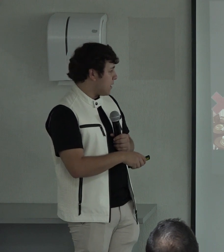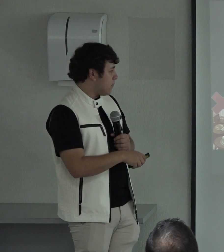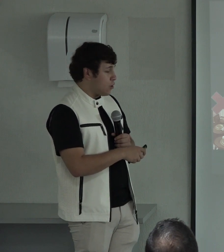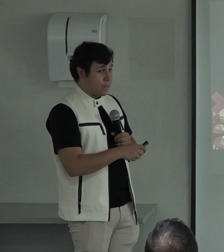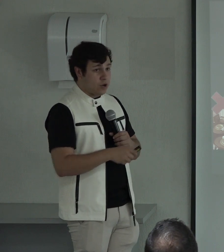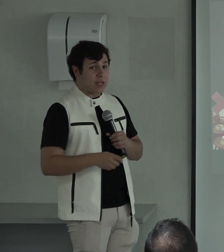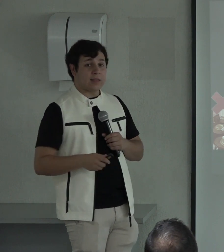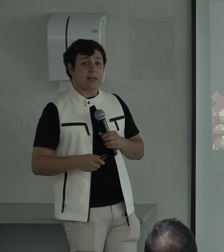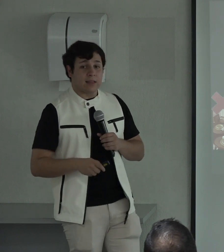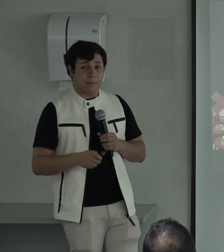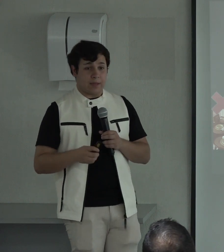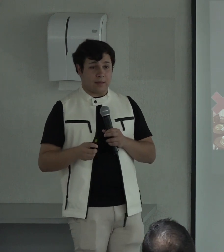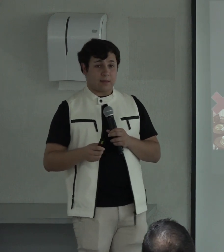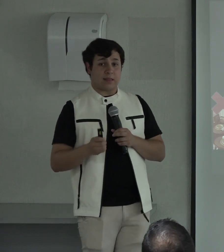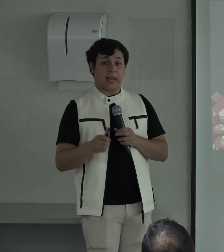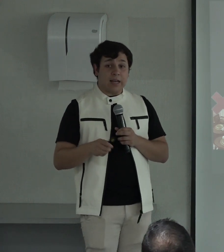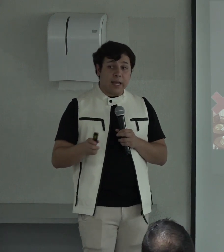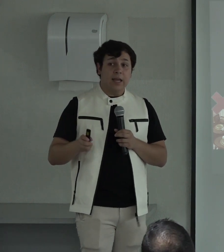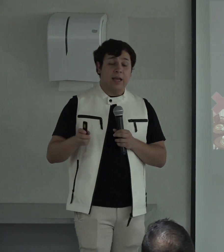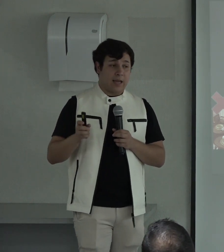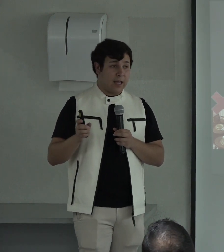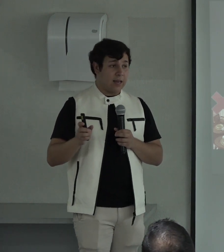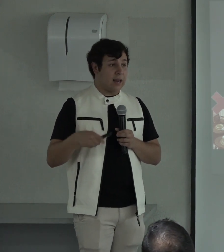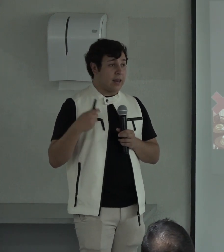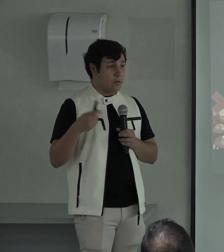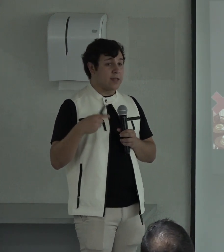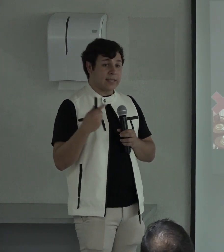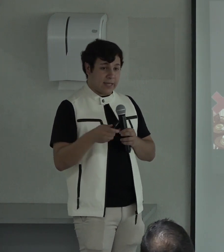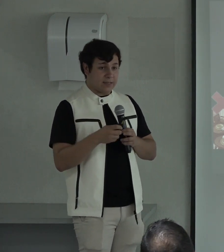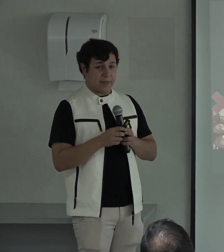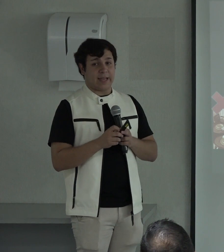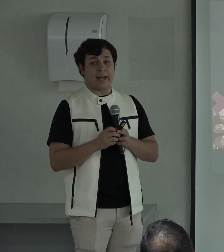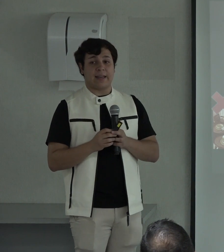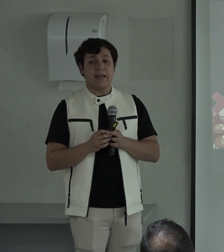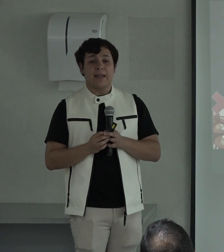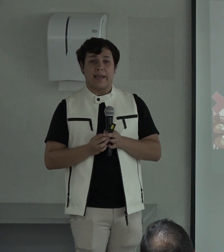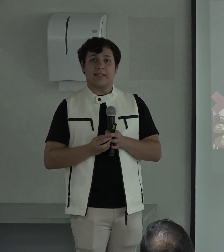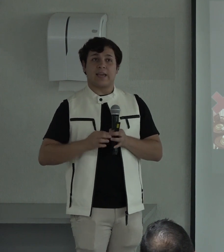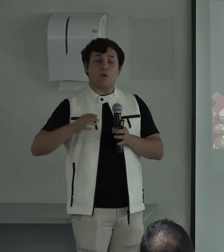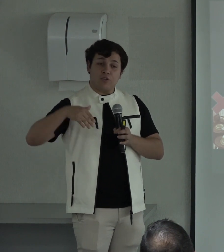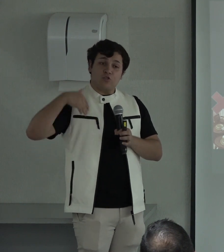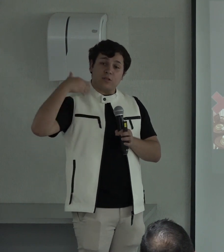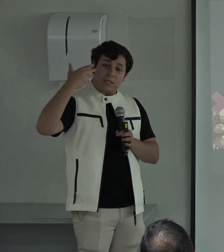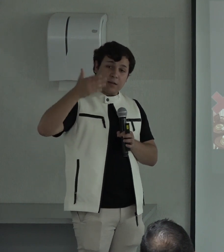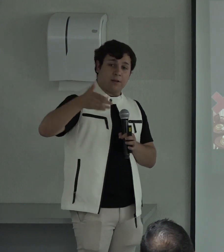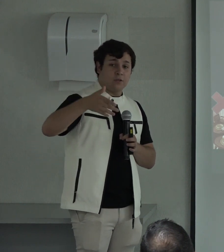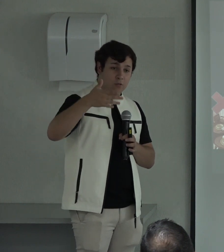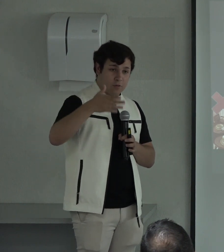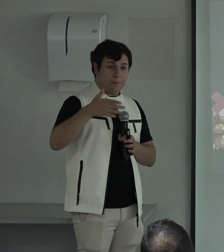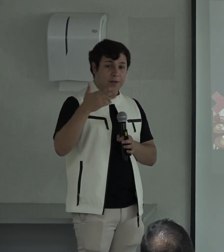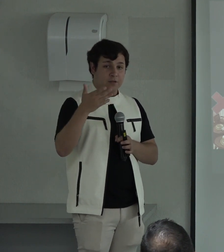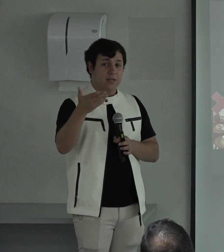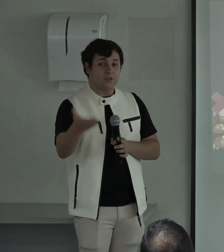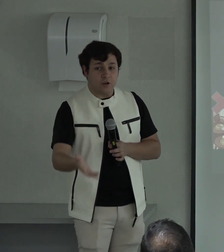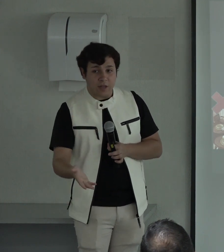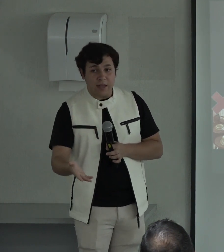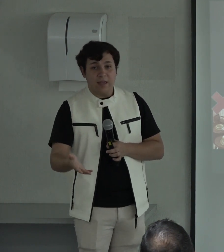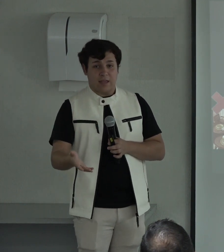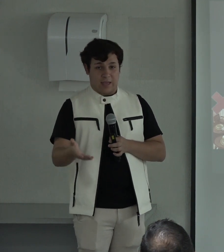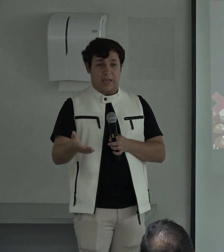muy importante que también se tiene en la lengua de señas mexicana es que cuando tú estás hablando con una persona sorda y